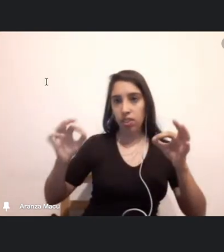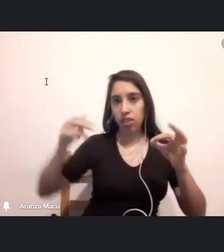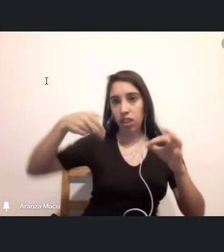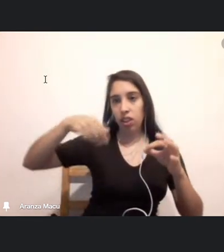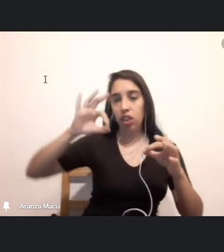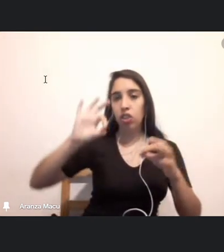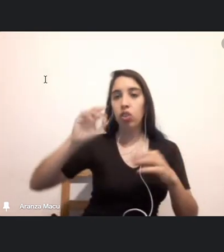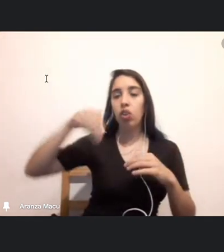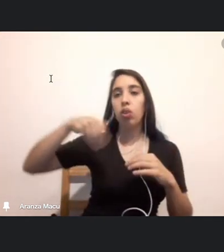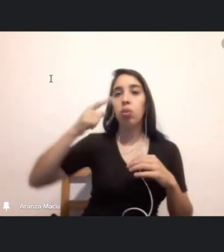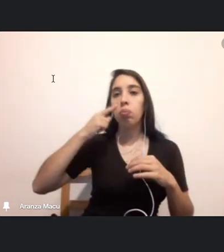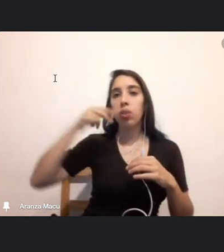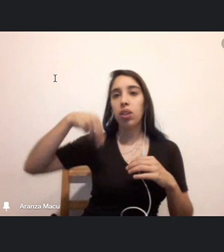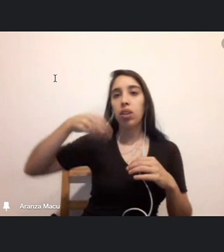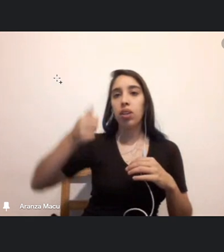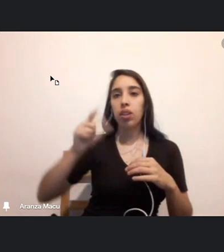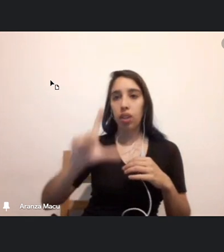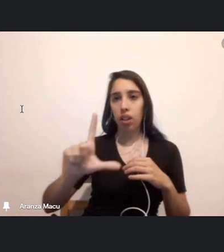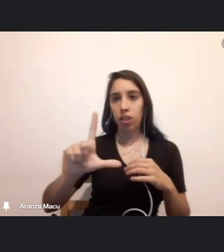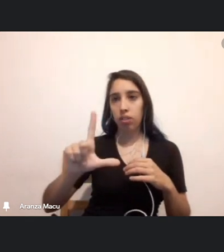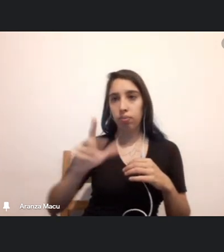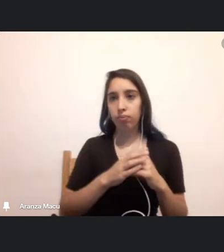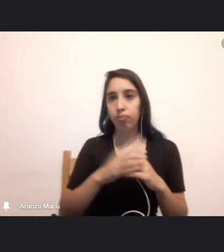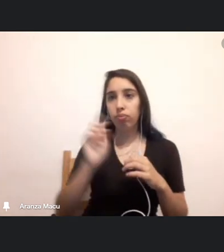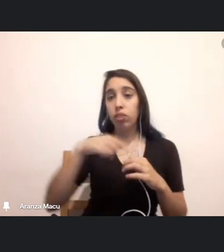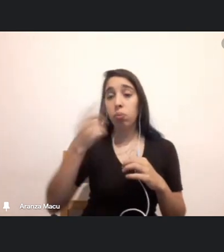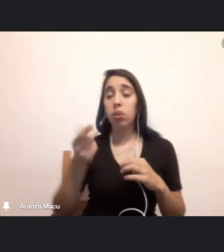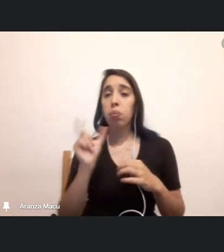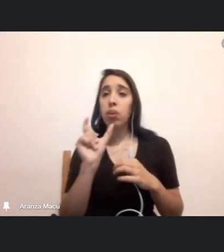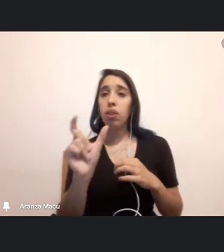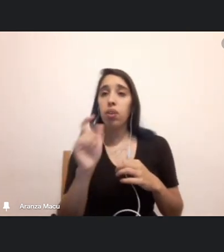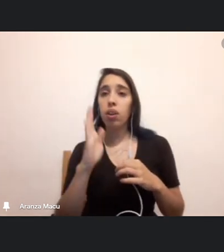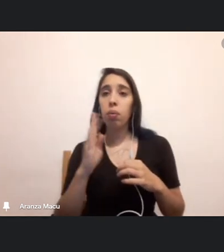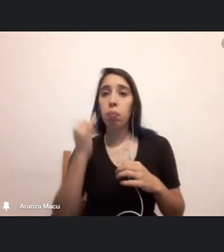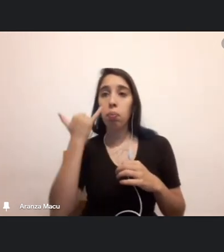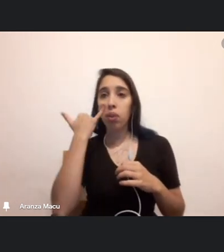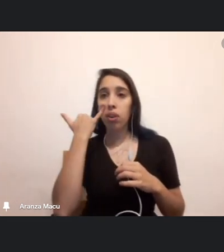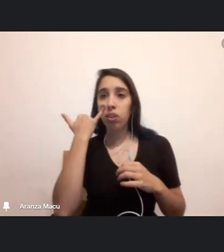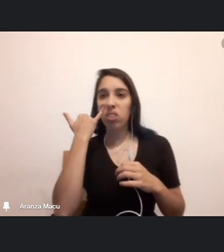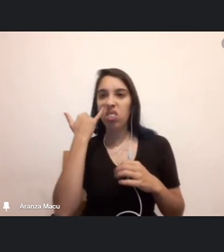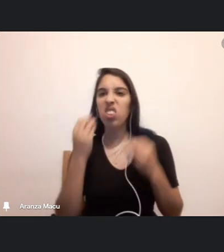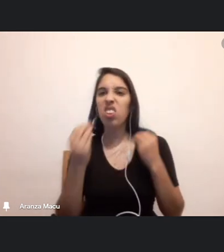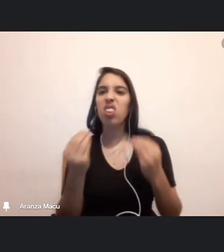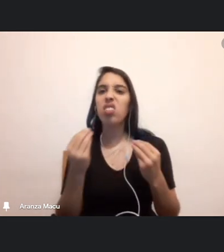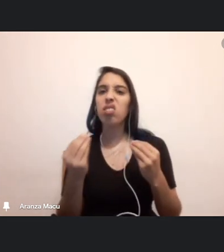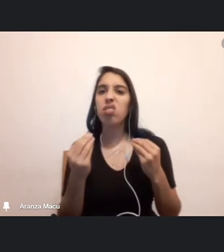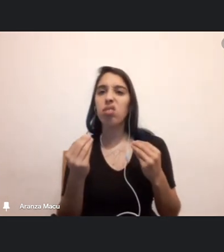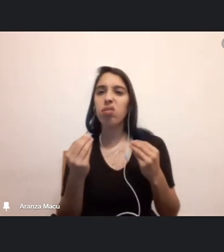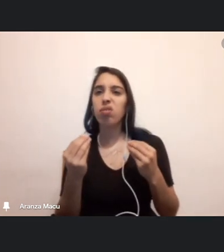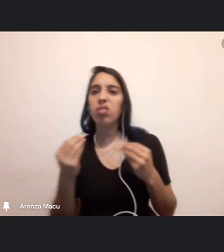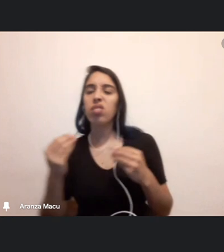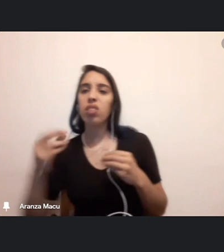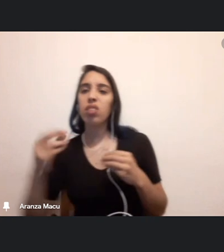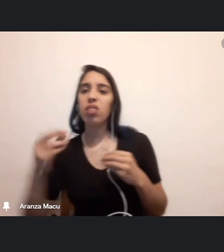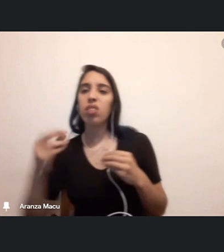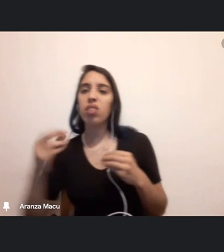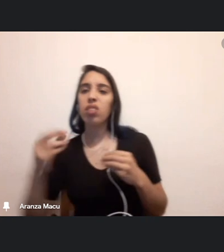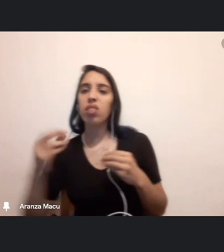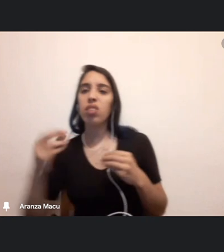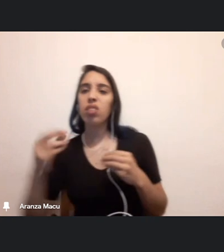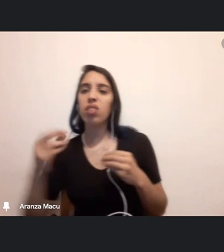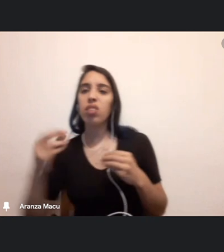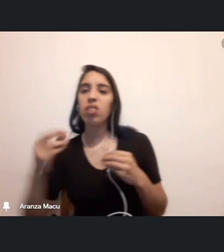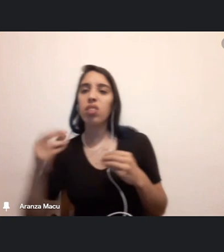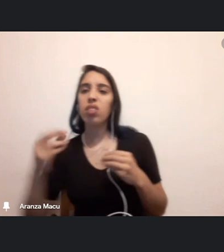Luego tenemos by. ¿Qué clase de palabra es? Una preposición. Preposición.